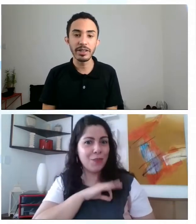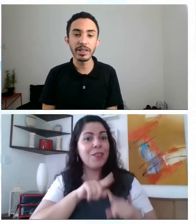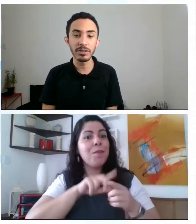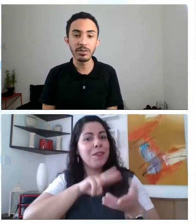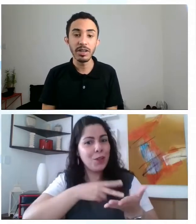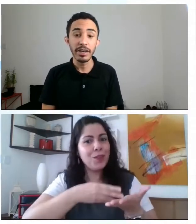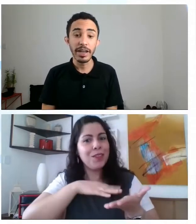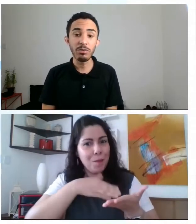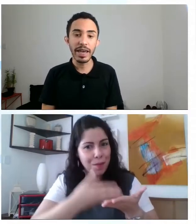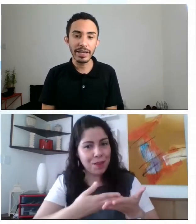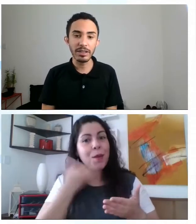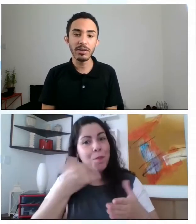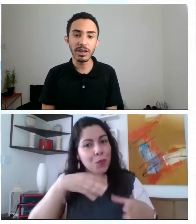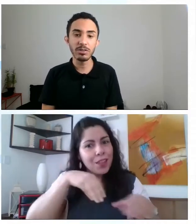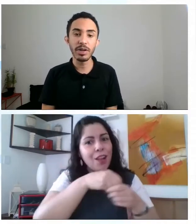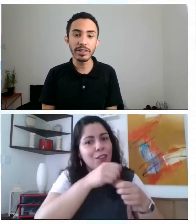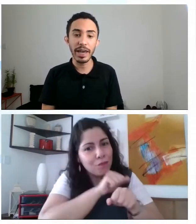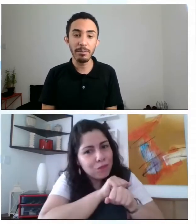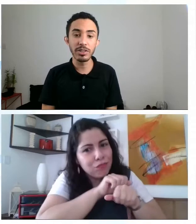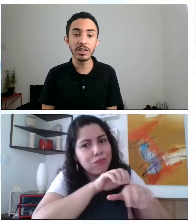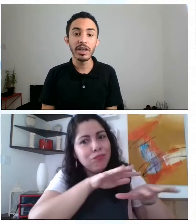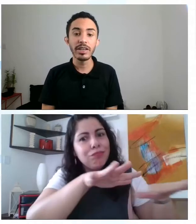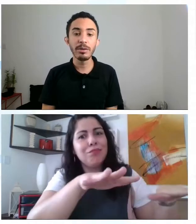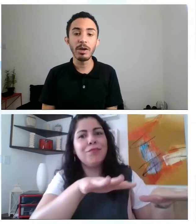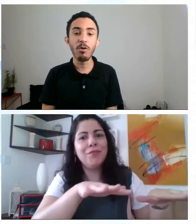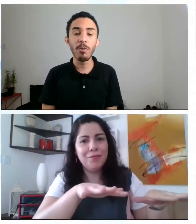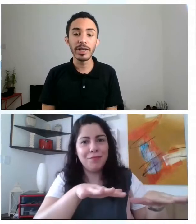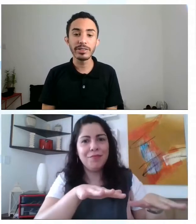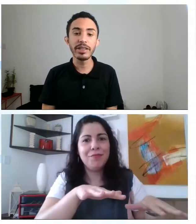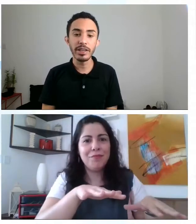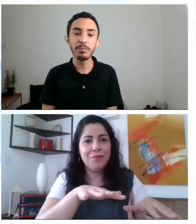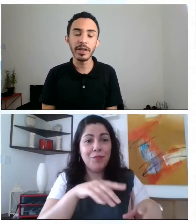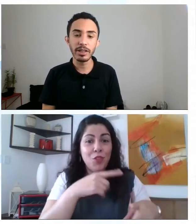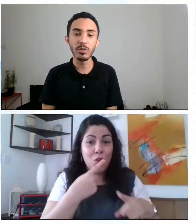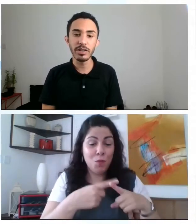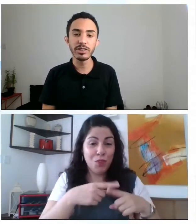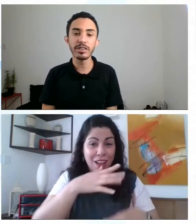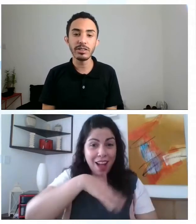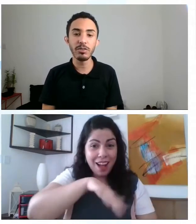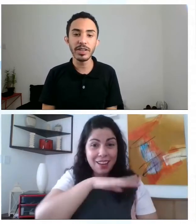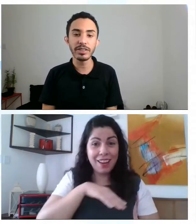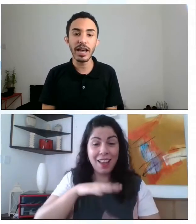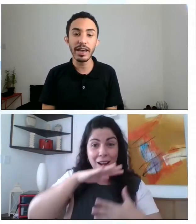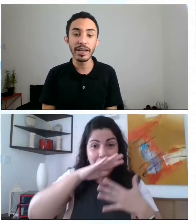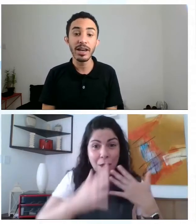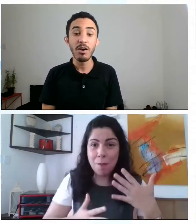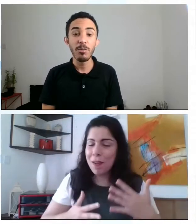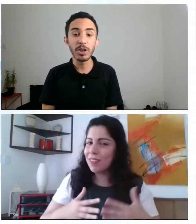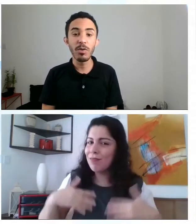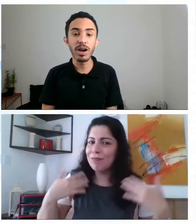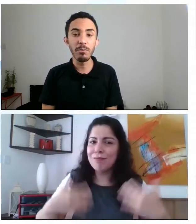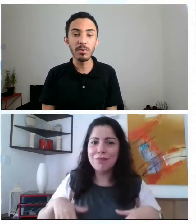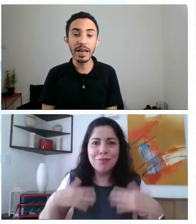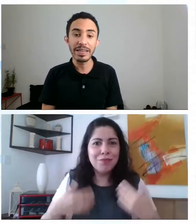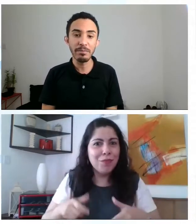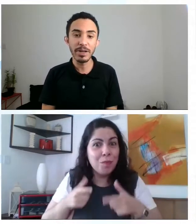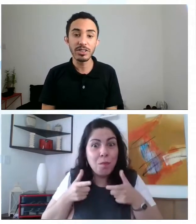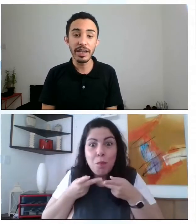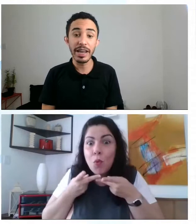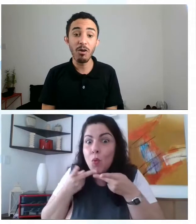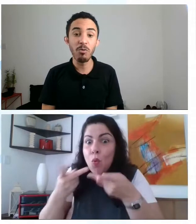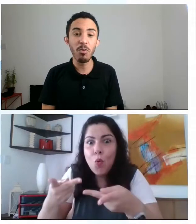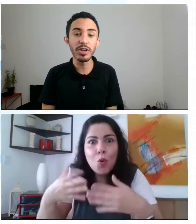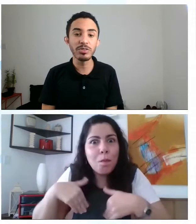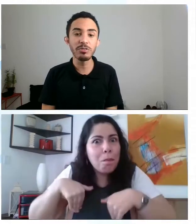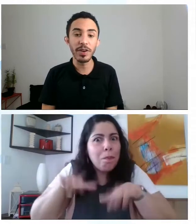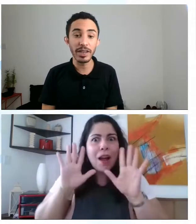aqui interpretando. Ele é um técnico, tradutor e intérprete, e também compõe essa equipe, né, atuando na extensão universitária. Porque o campo da Libras,